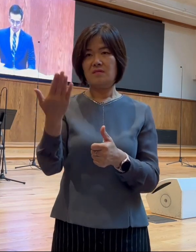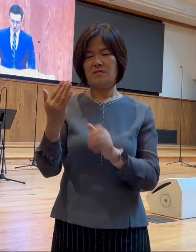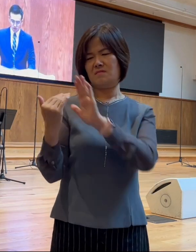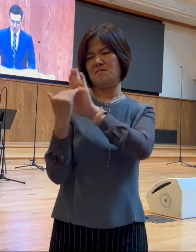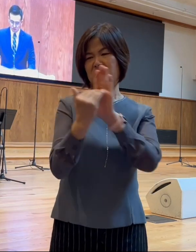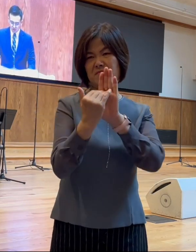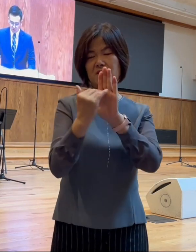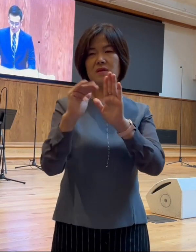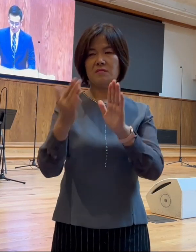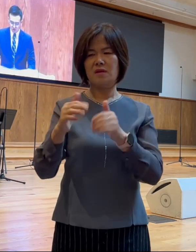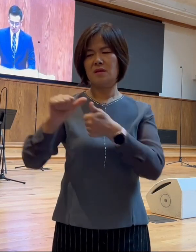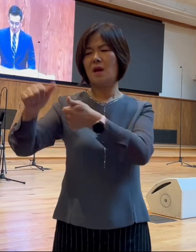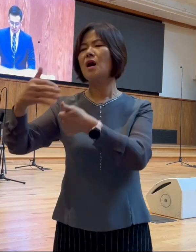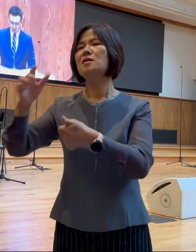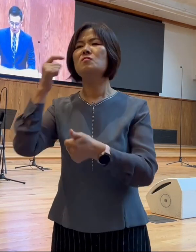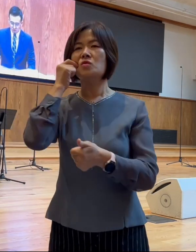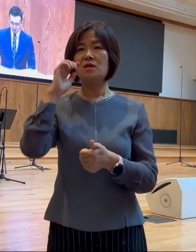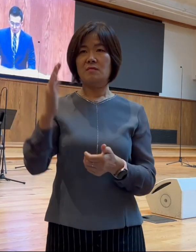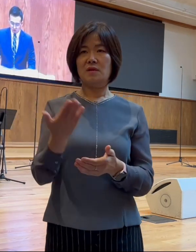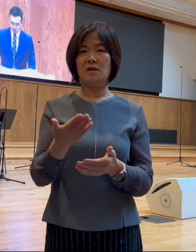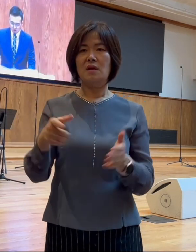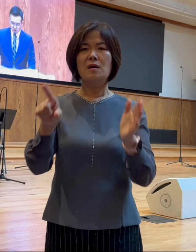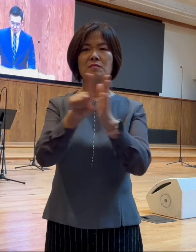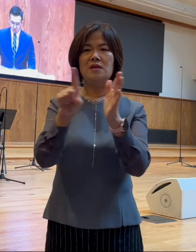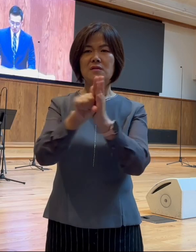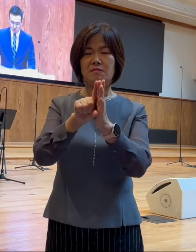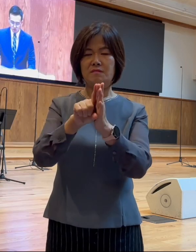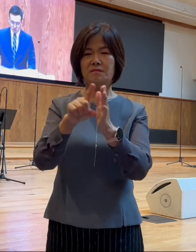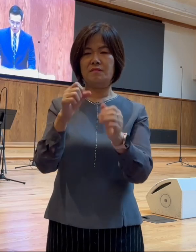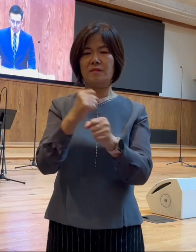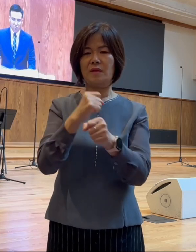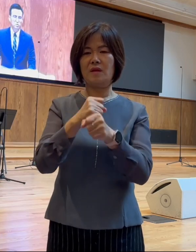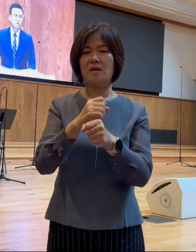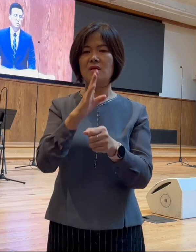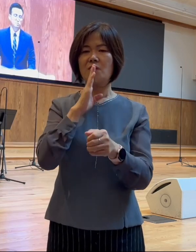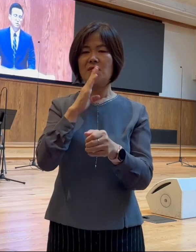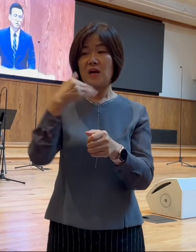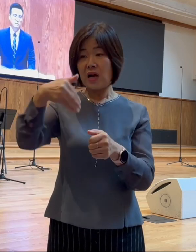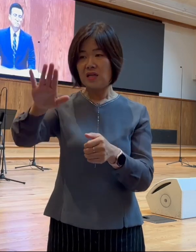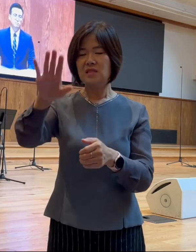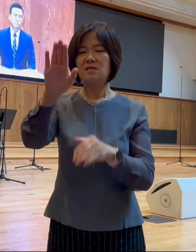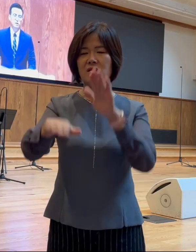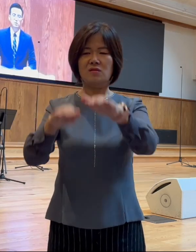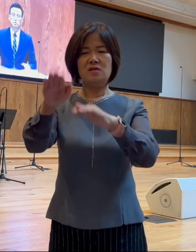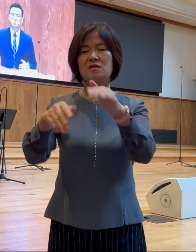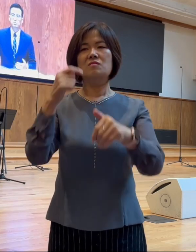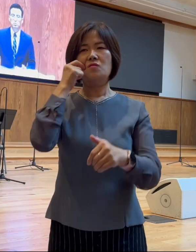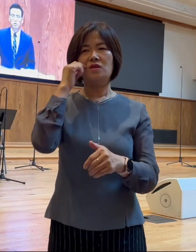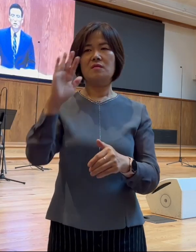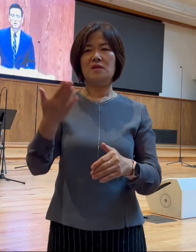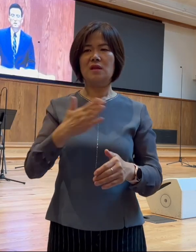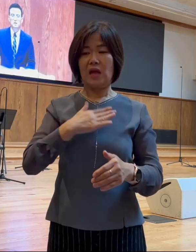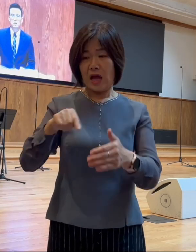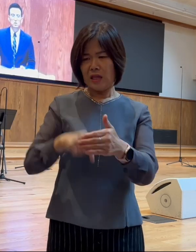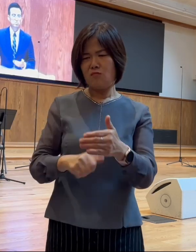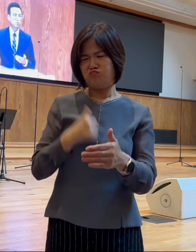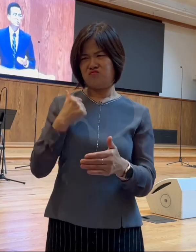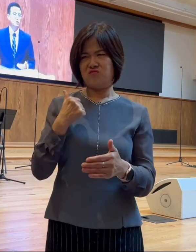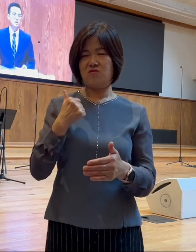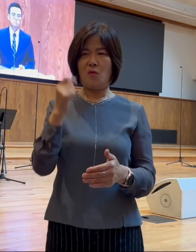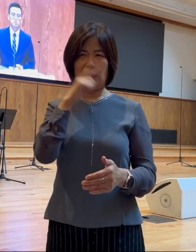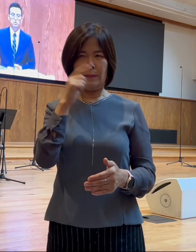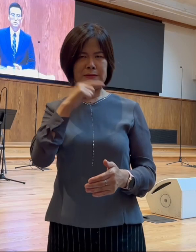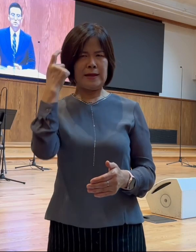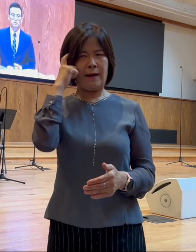거예요. 안 따라가는 거죠. 그래서 믿음의 걸음을 실제적으로 내딛지 못하는 겁니다. 내 안에 어떤 분노나 어떤